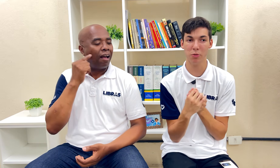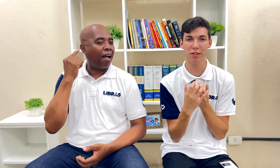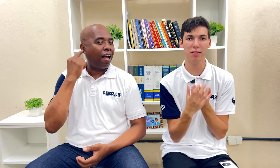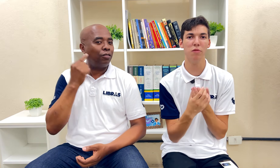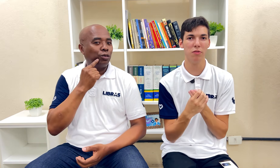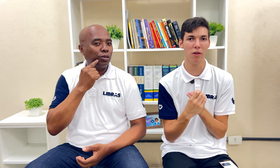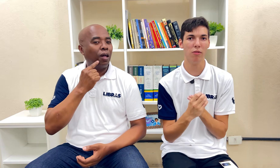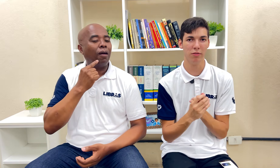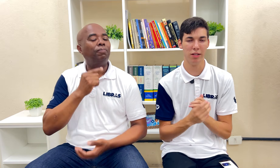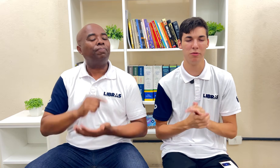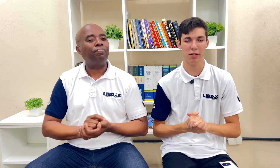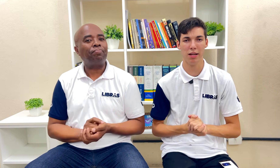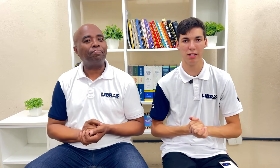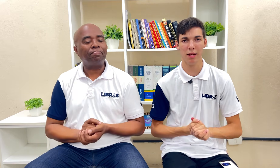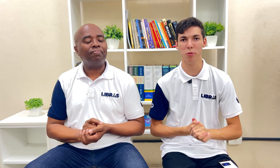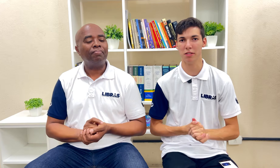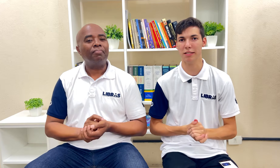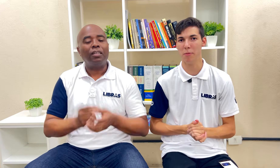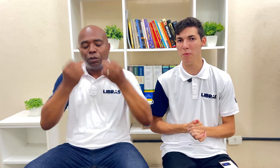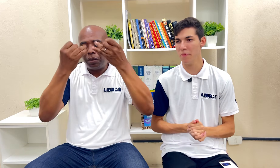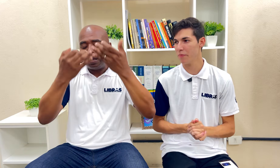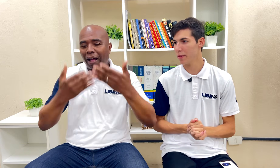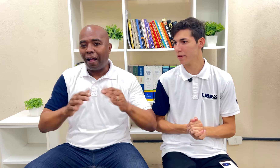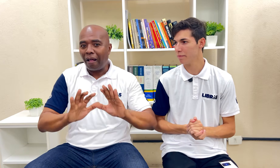importância do visual dentro da música, tá bom?